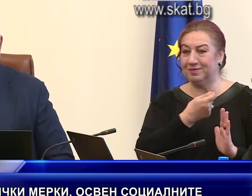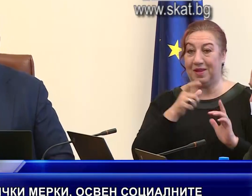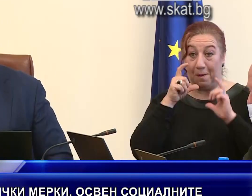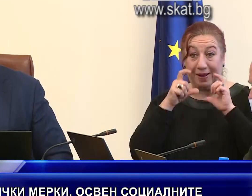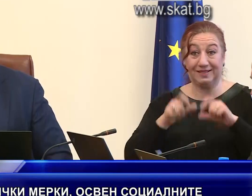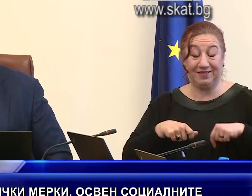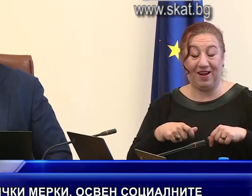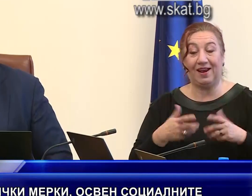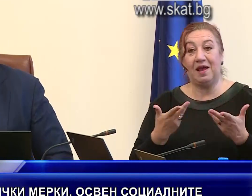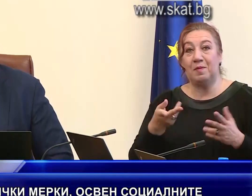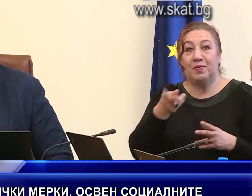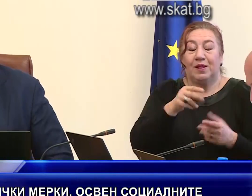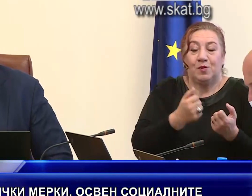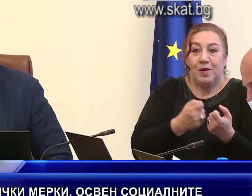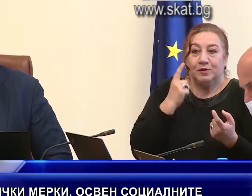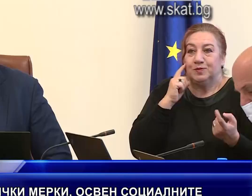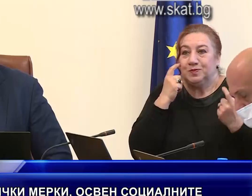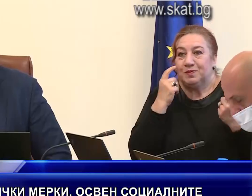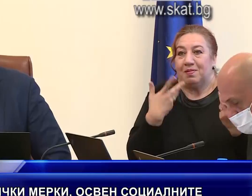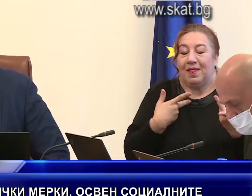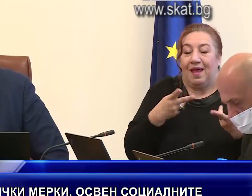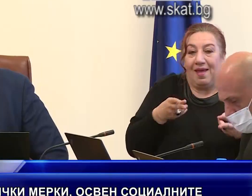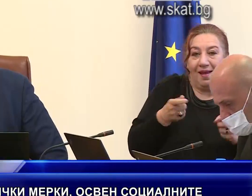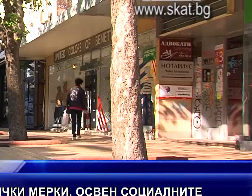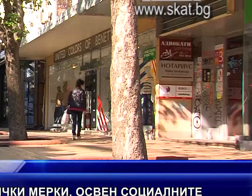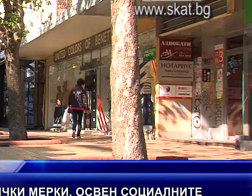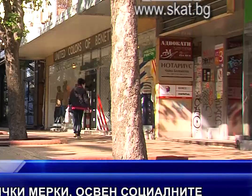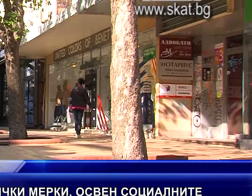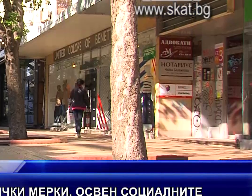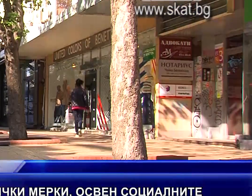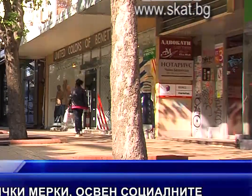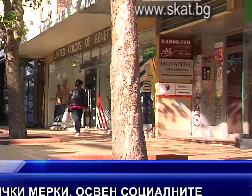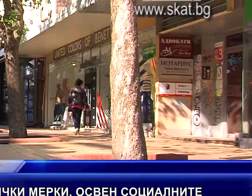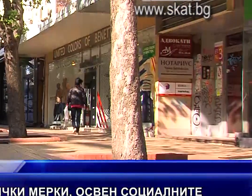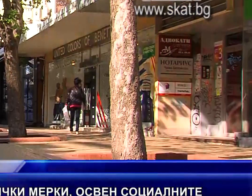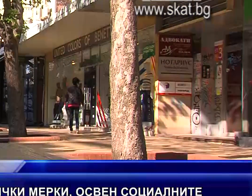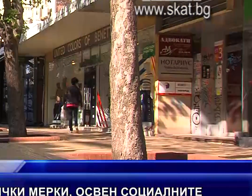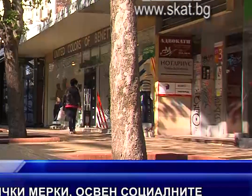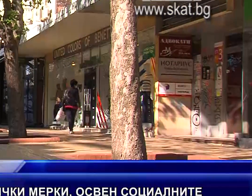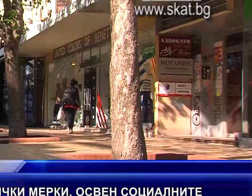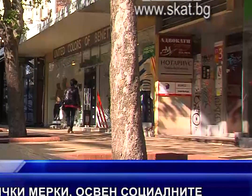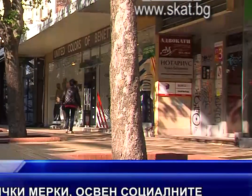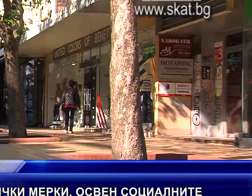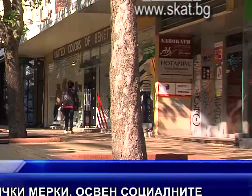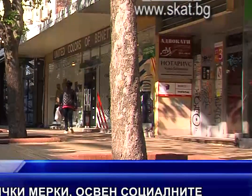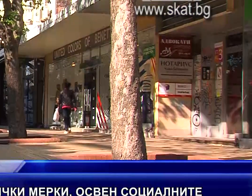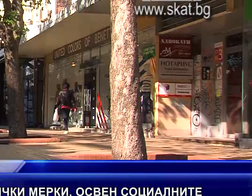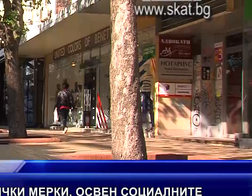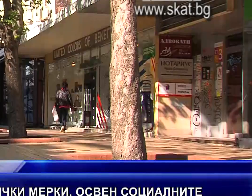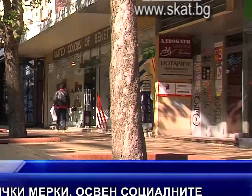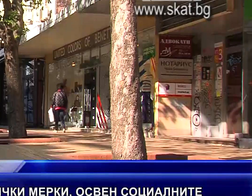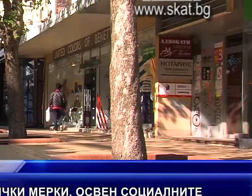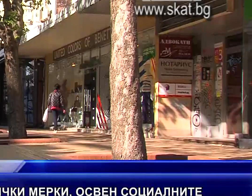на друго място ще се чудят какво да направят и как да го направят. Сред мерките, които остават като социални подпомагащи обществото,